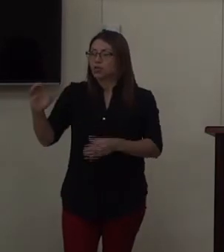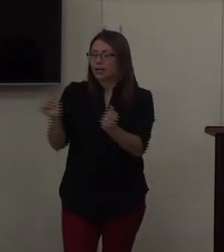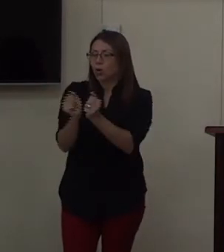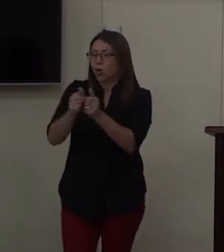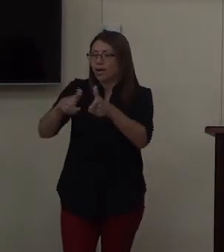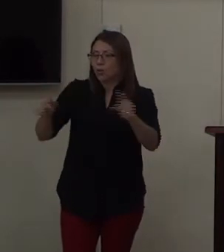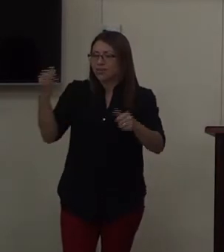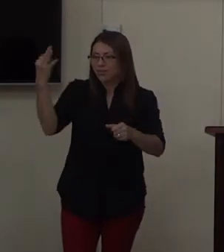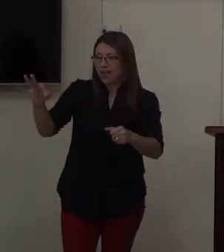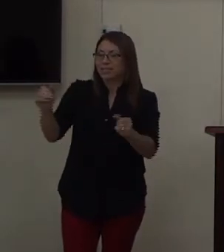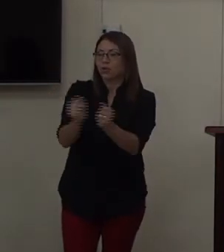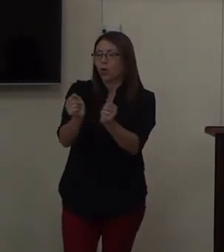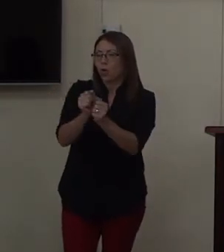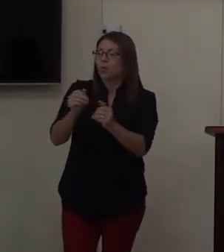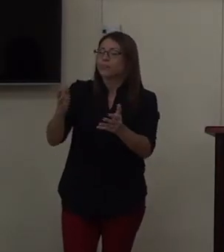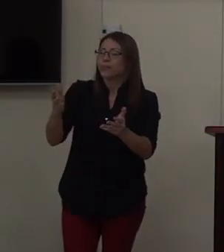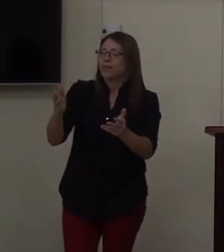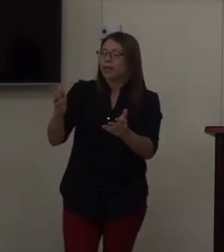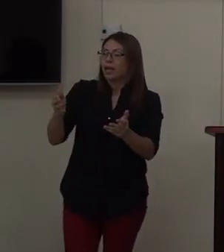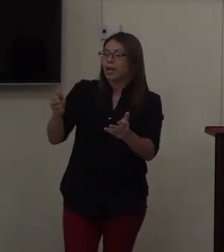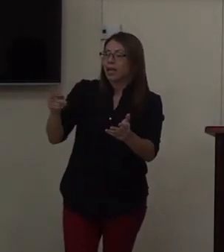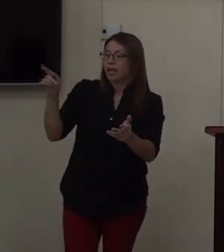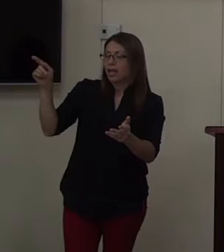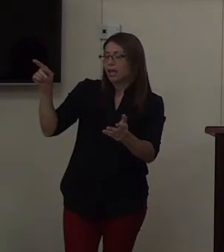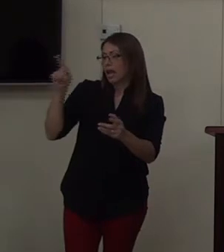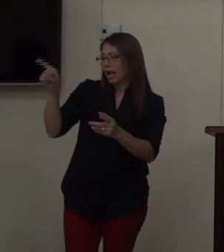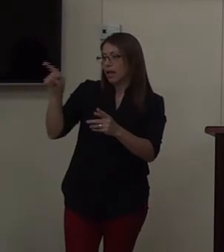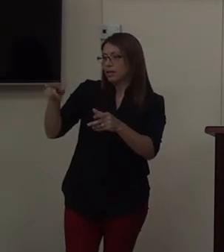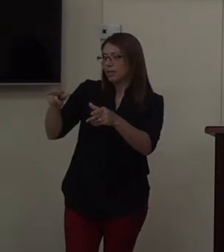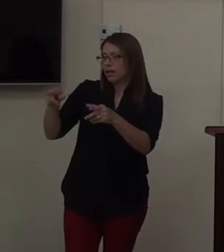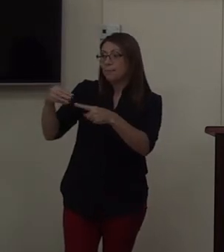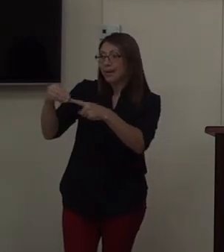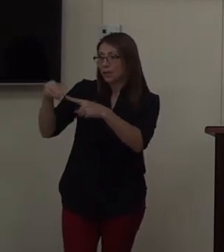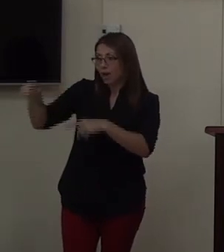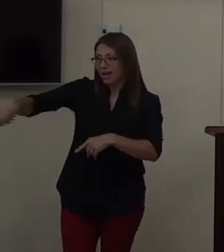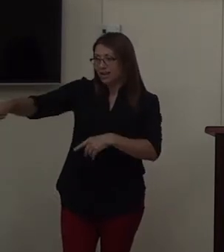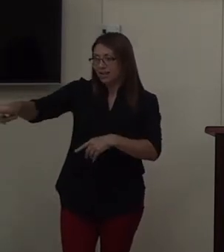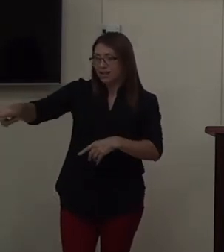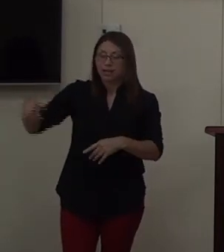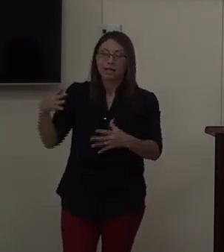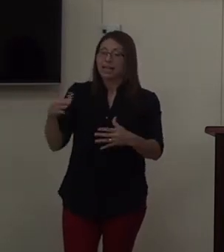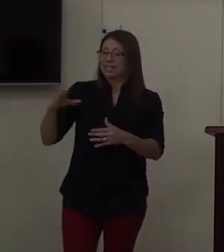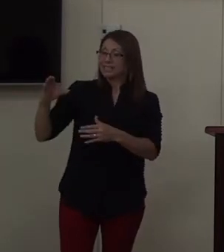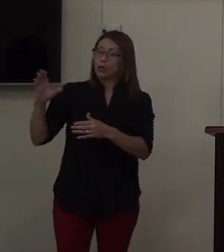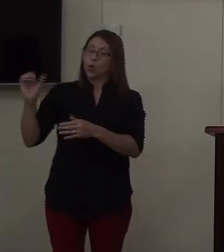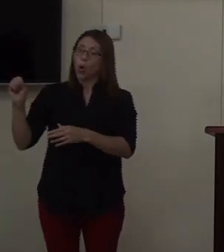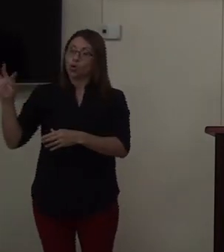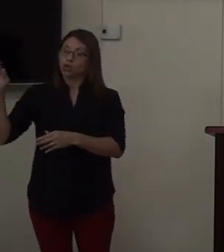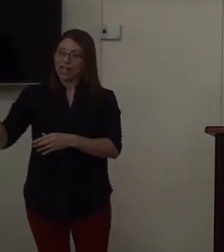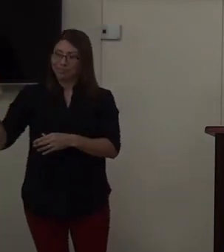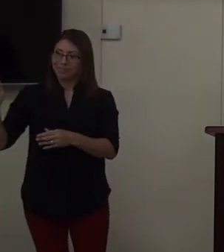con el occitano y el franco provenzal, ¿verdad? En particular. Bueno, precisamente son, según Consta y muchos